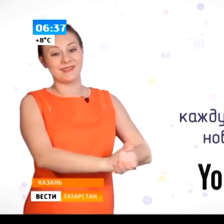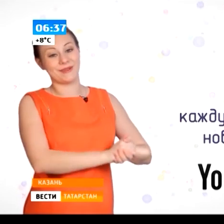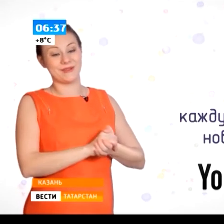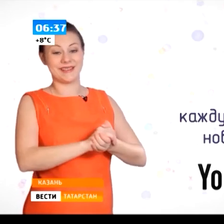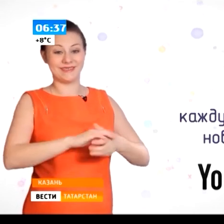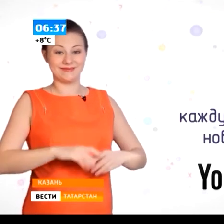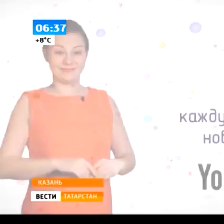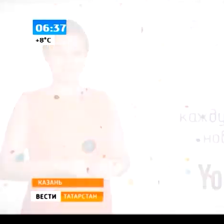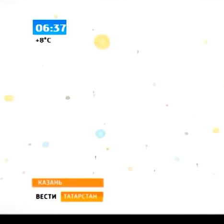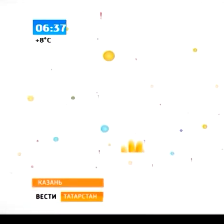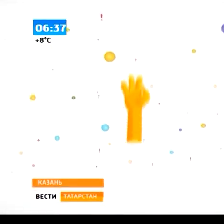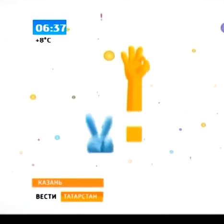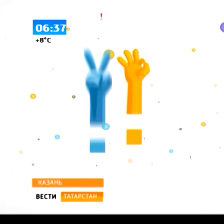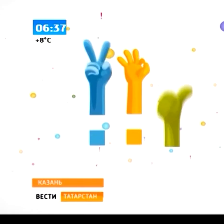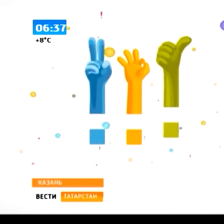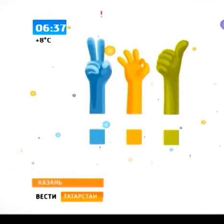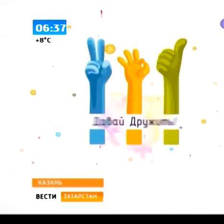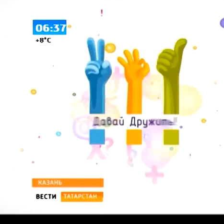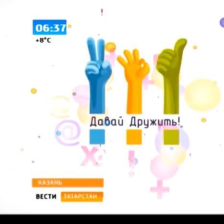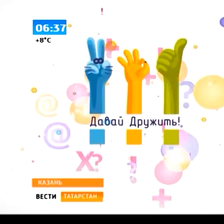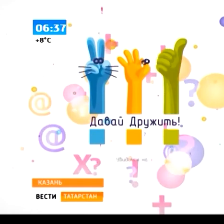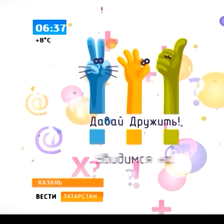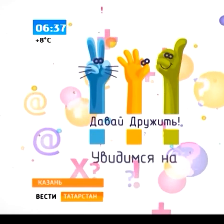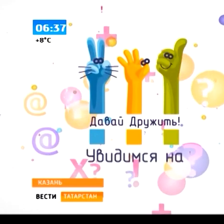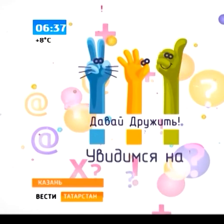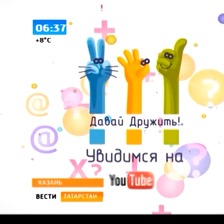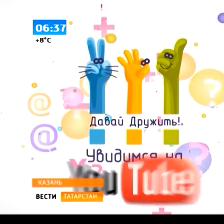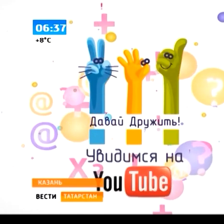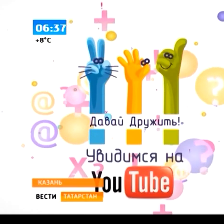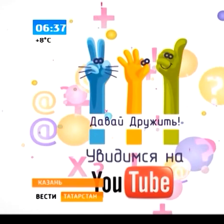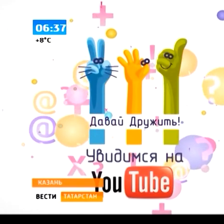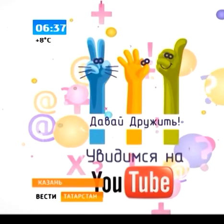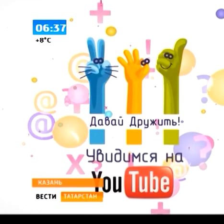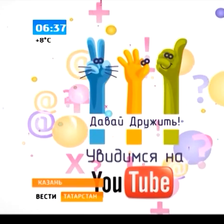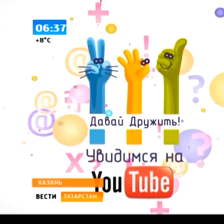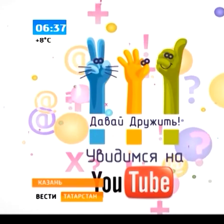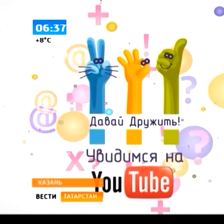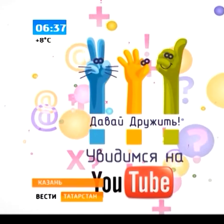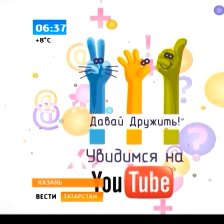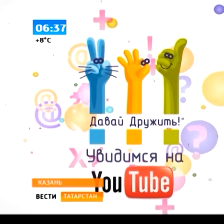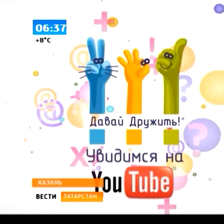дома. Сейчас все это разместили на бесплатном видеохостинге. Кстати, скоро в сети появится и новый цикл программ.